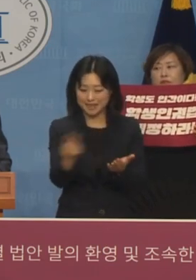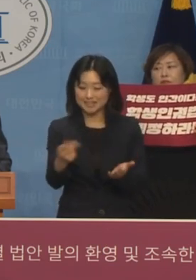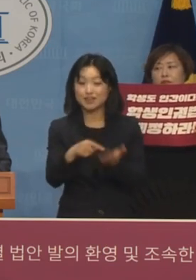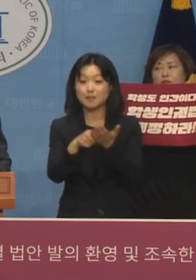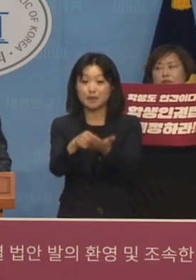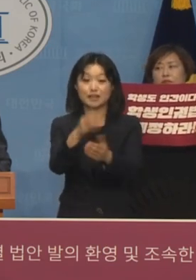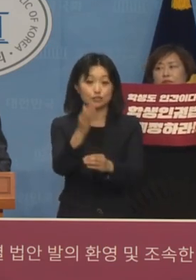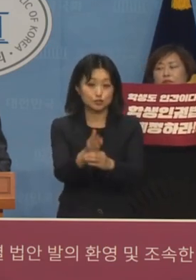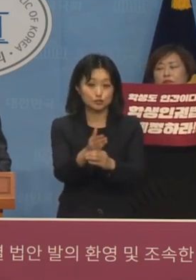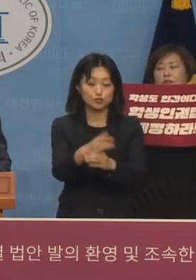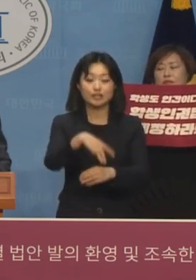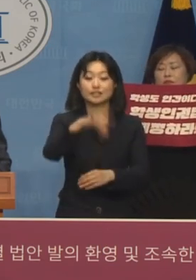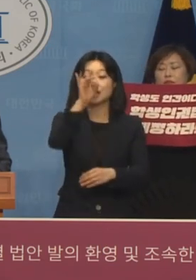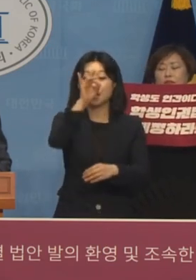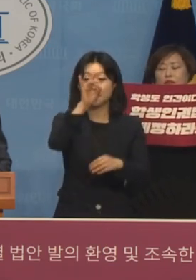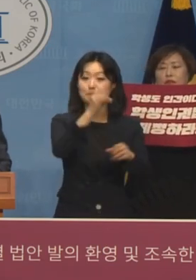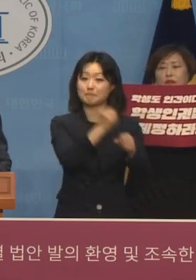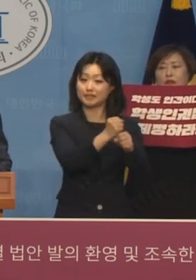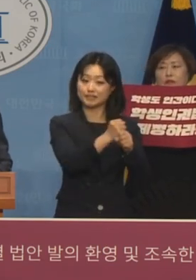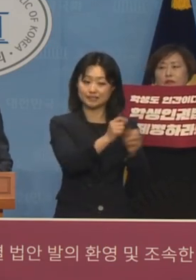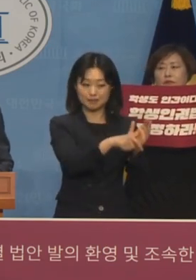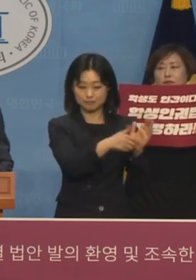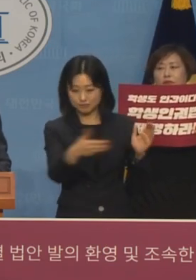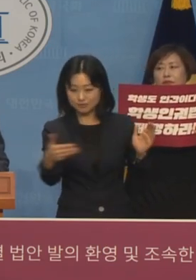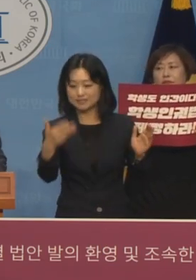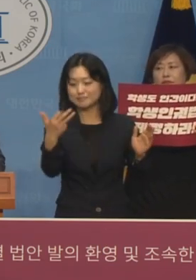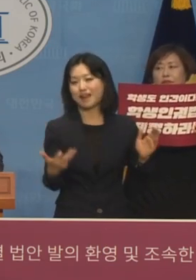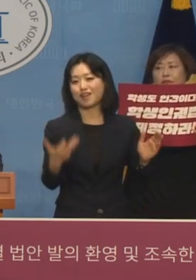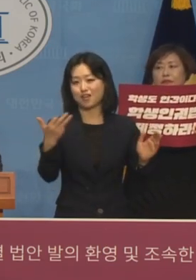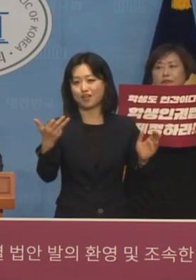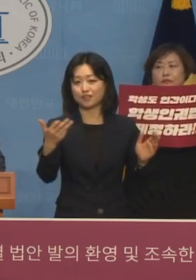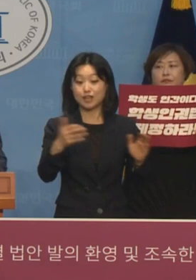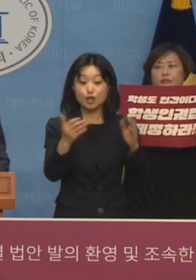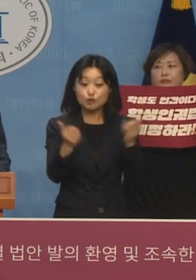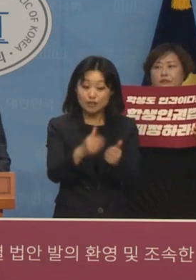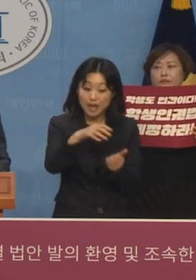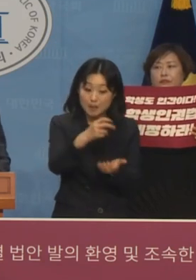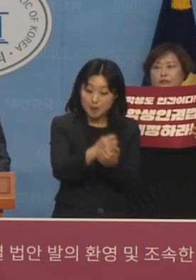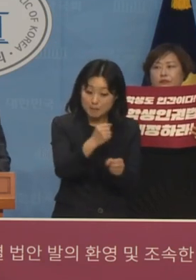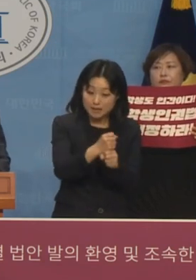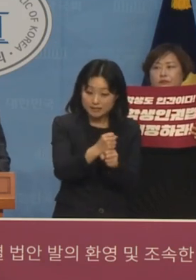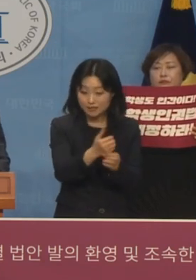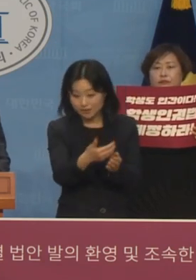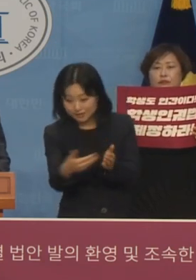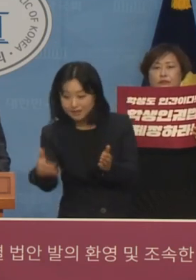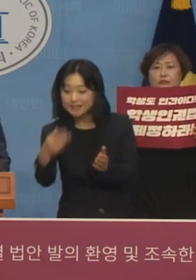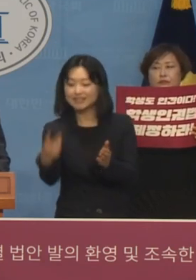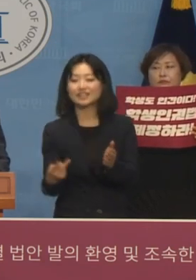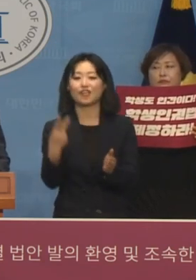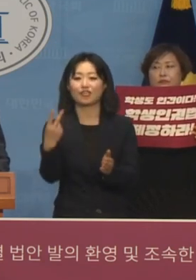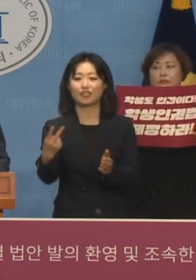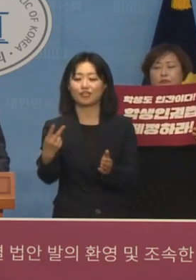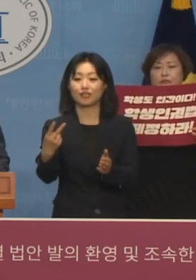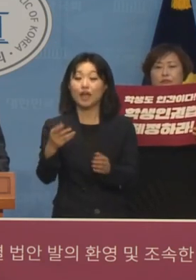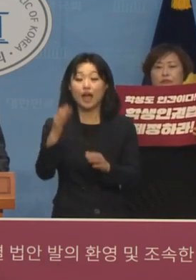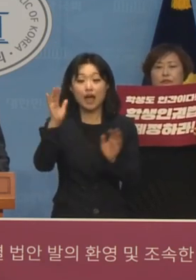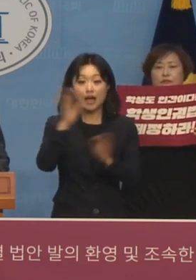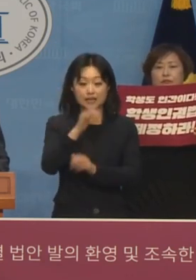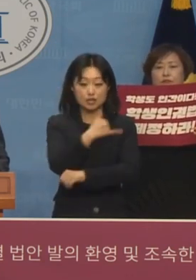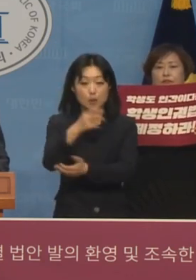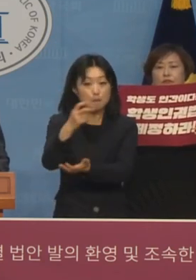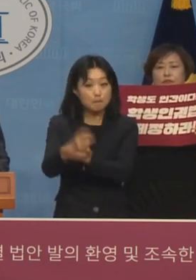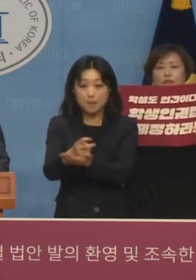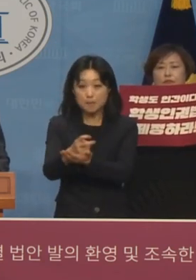있다. 최초 발의로부터는 18년, 현 국회에서 발의된 지는 2년이 넘도록 학생인권법은